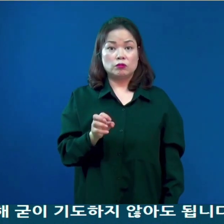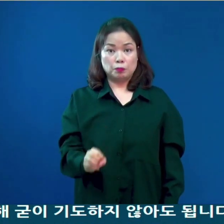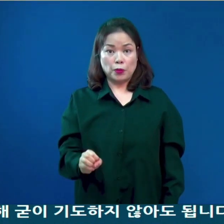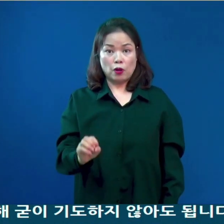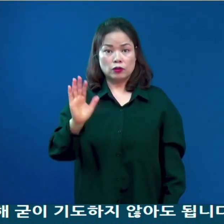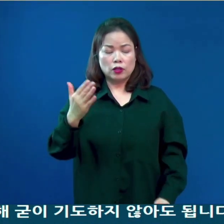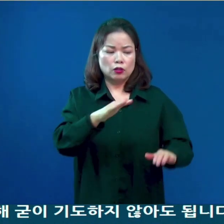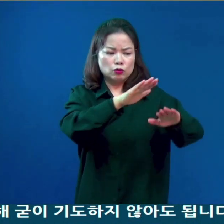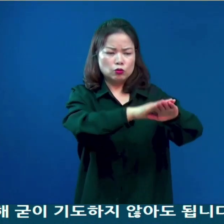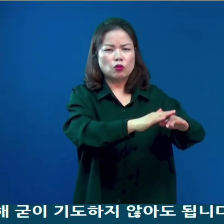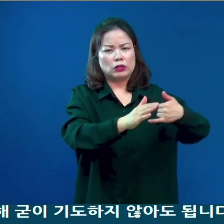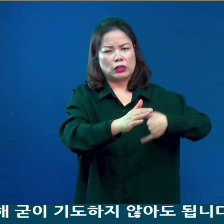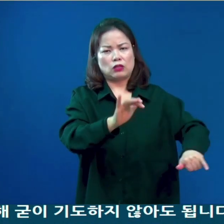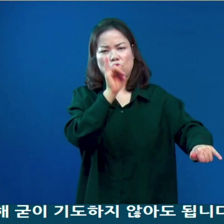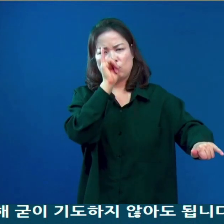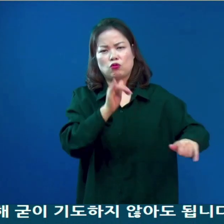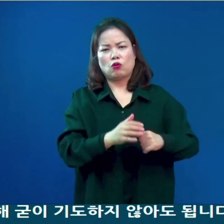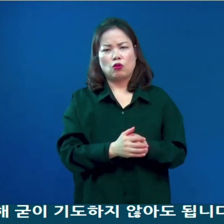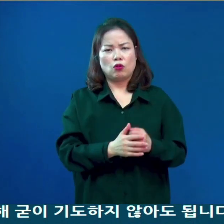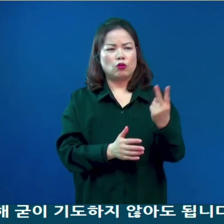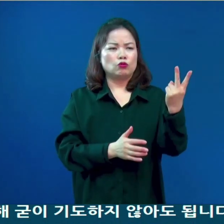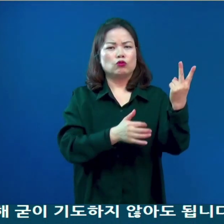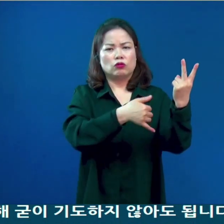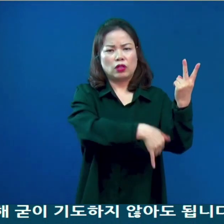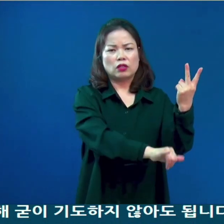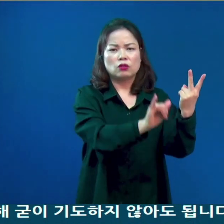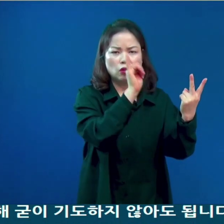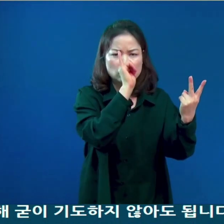자녀들이 있습니다. 두 자녀가 있어요.